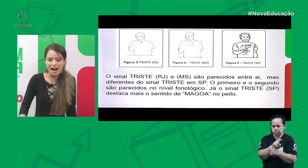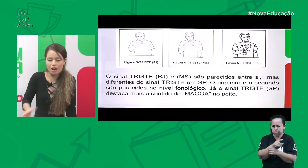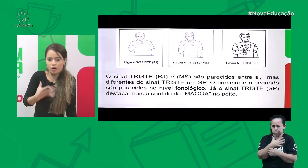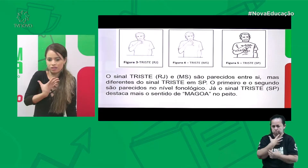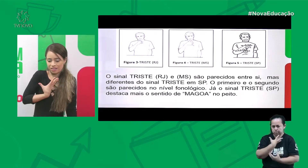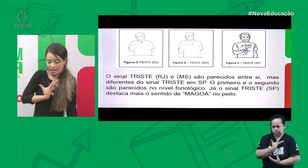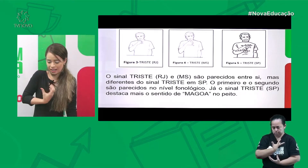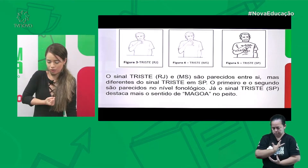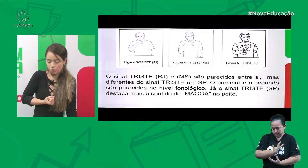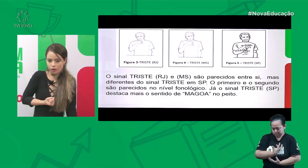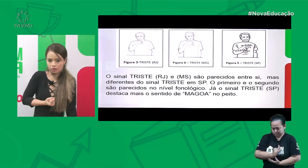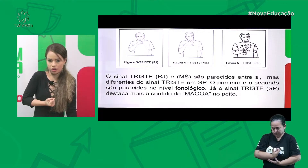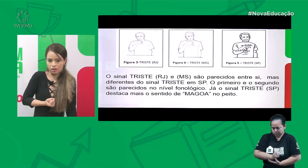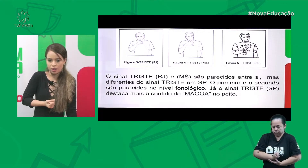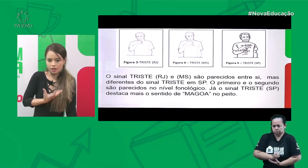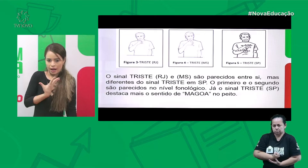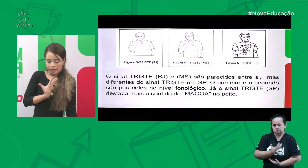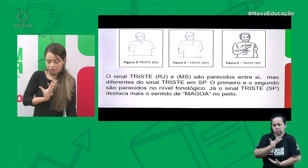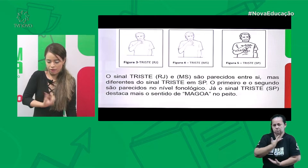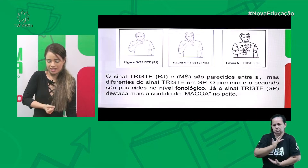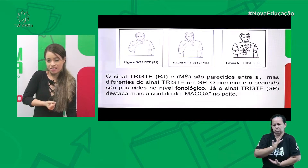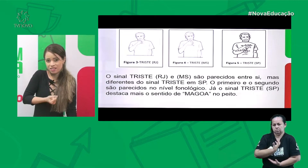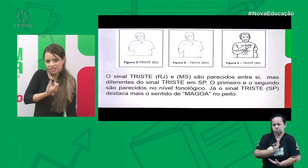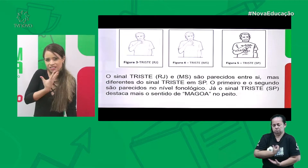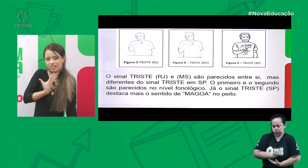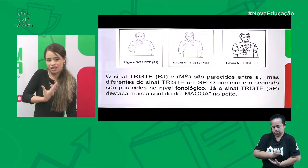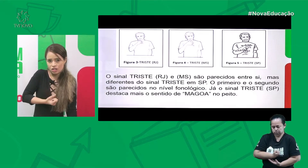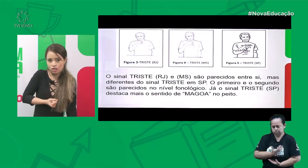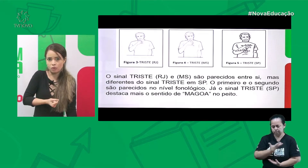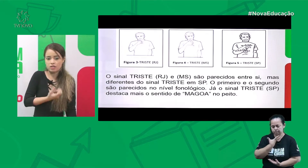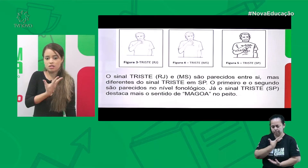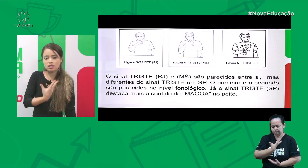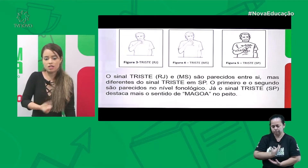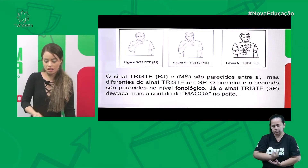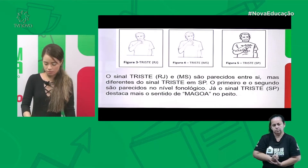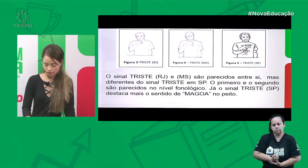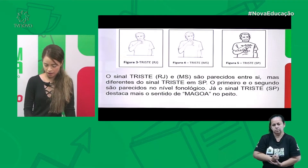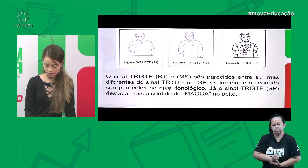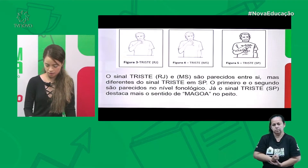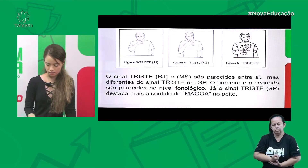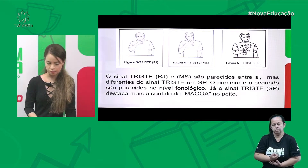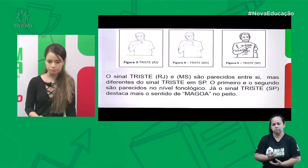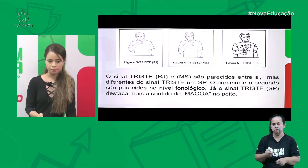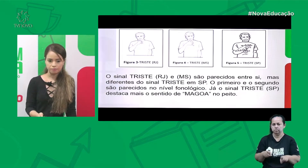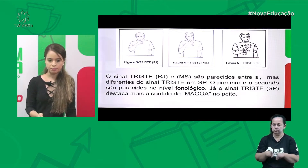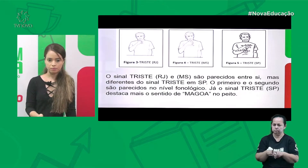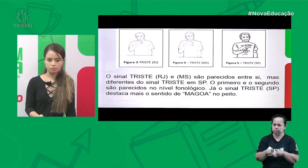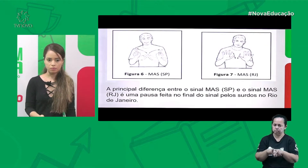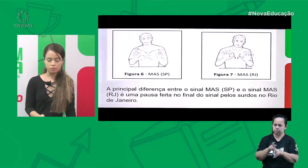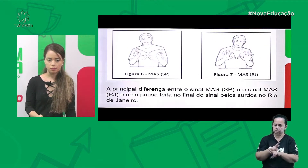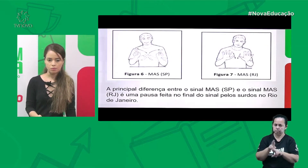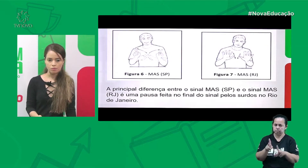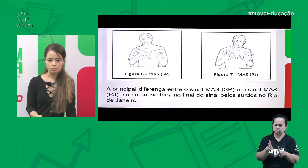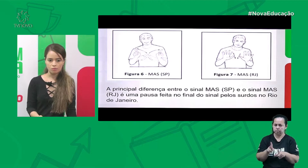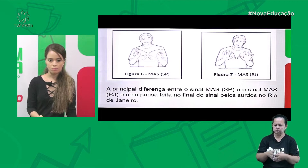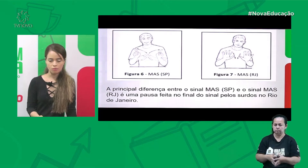de mágoa que aqui no peito, né? Aí ele faz assim, triste. Então, existe essa diferença.